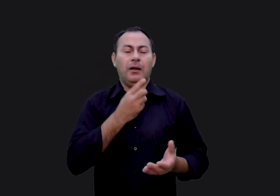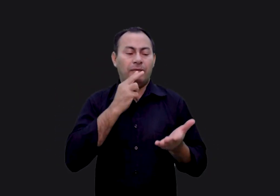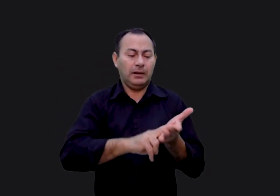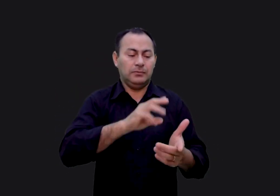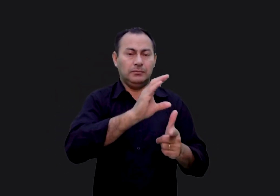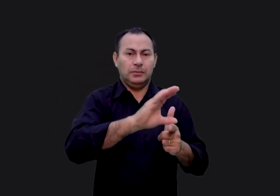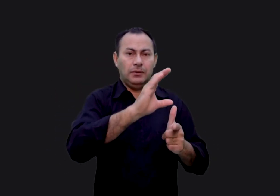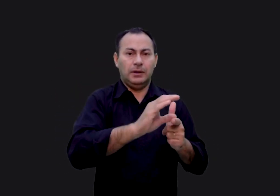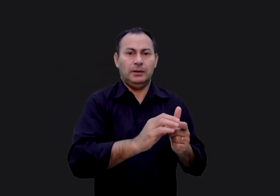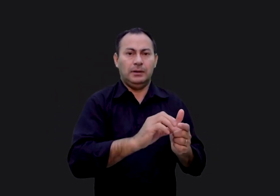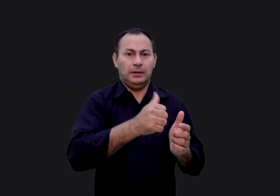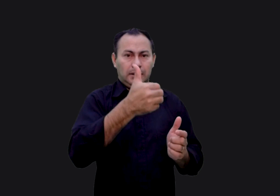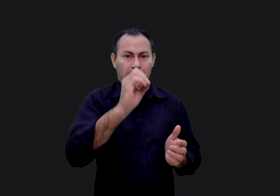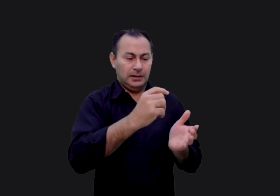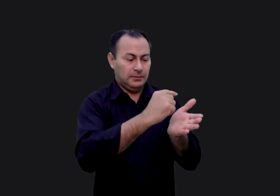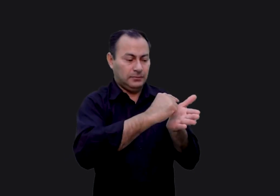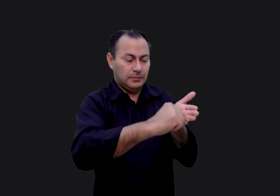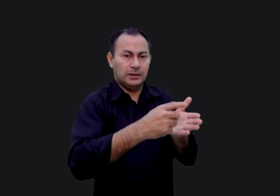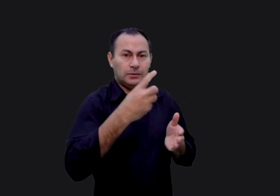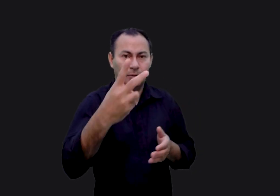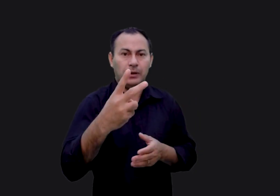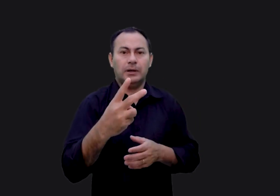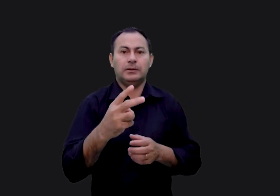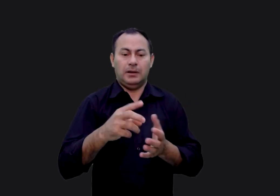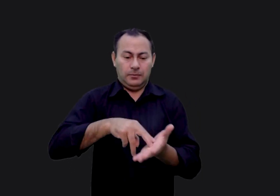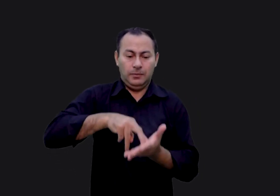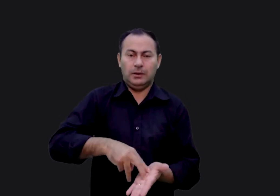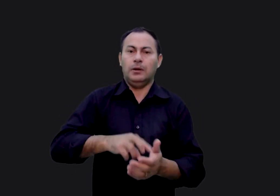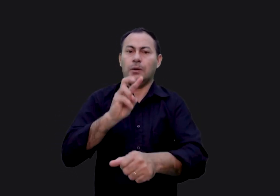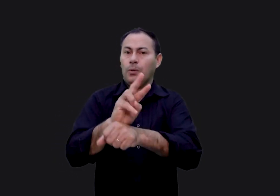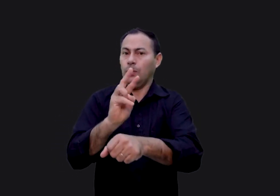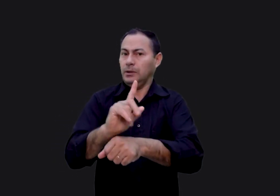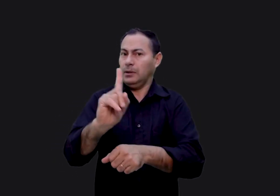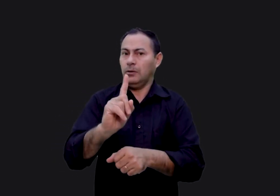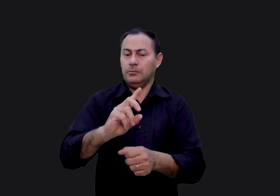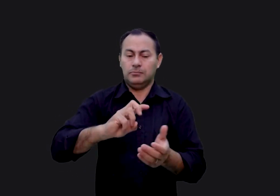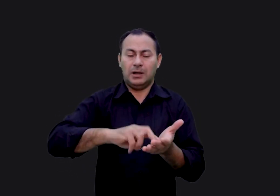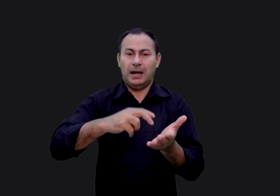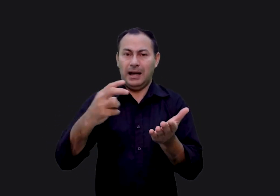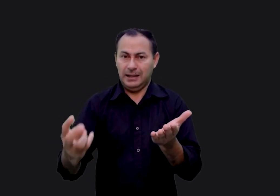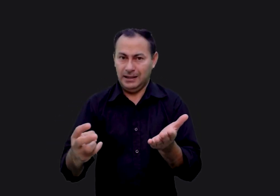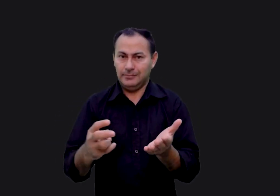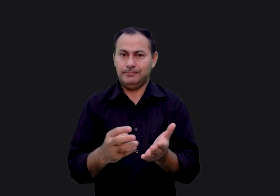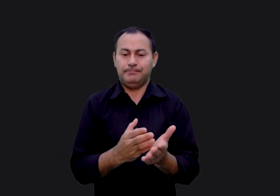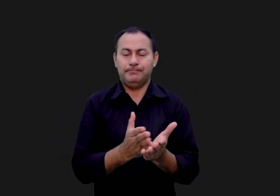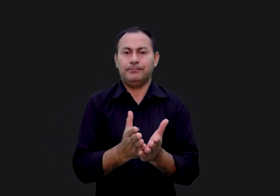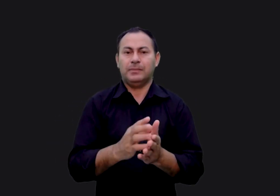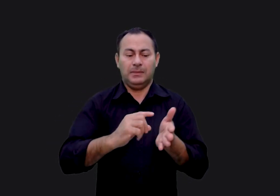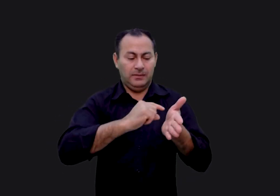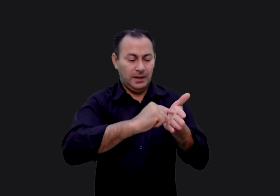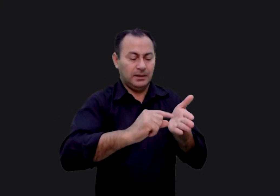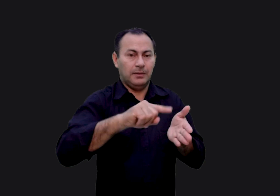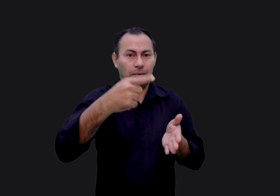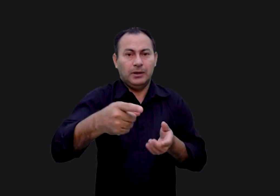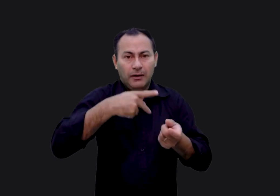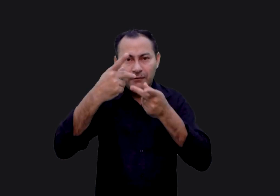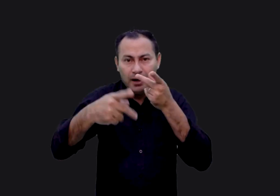verso 12. Assim, aquele que julga estar firme, cuide-se para que não caia. No versículo seguinte, ele fala